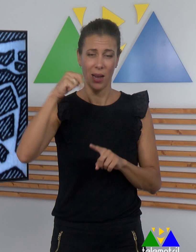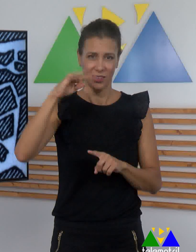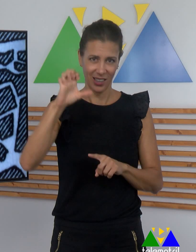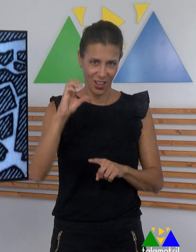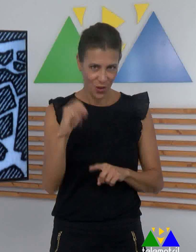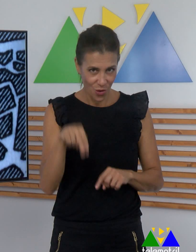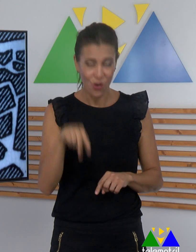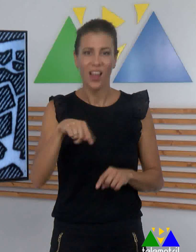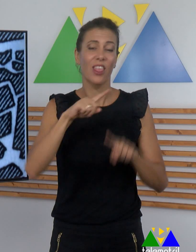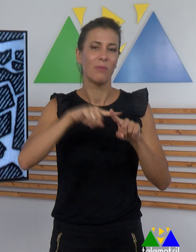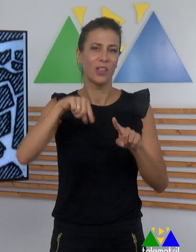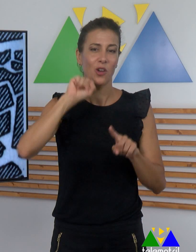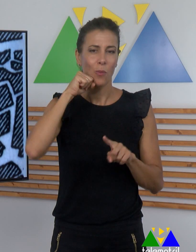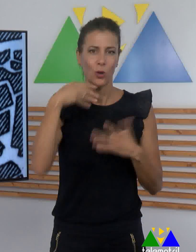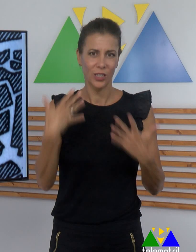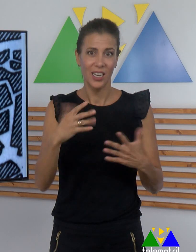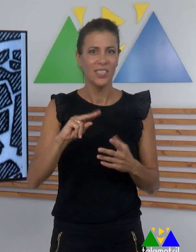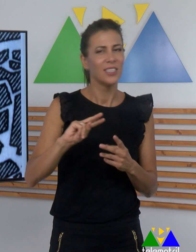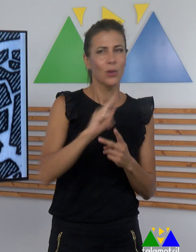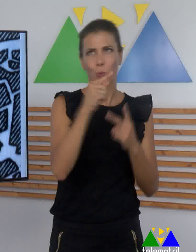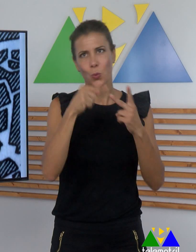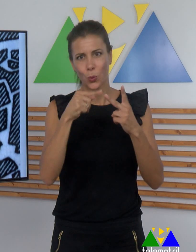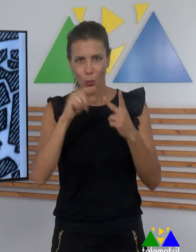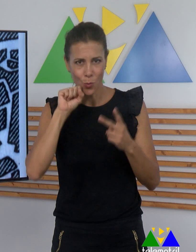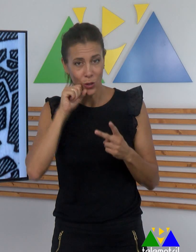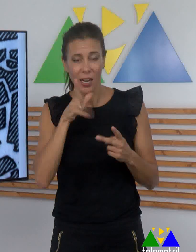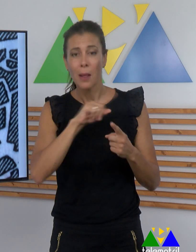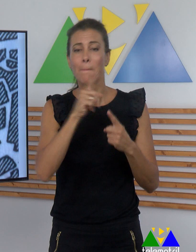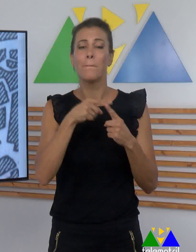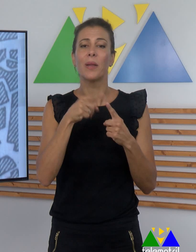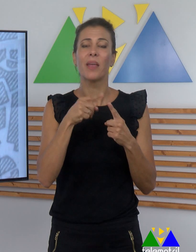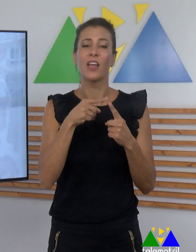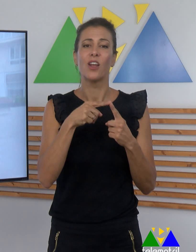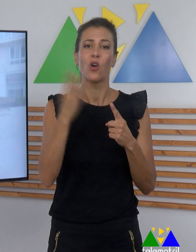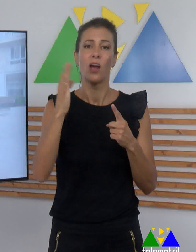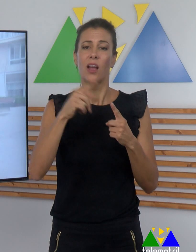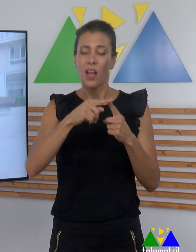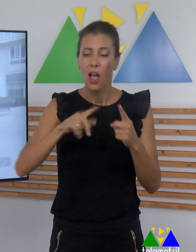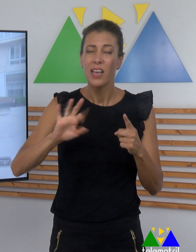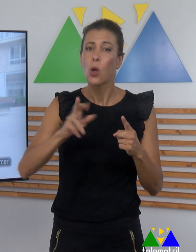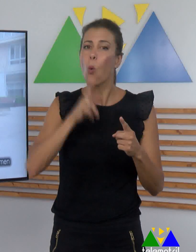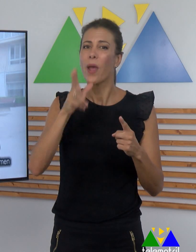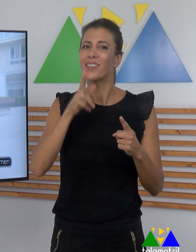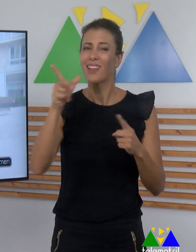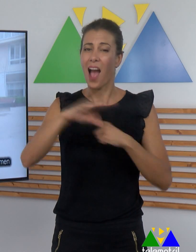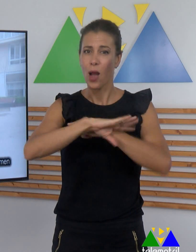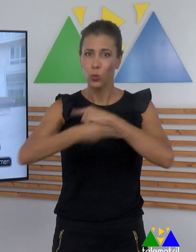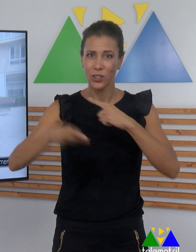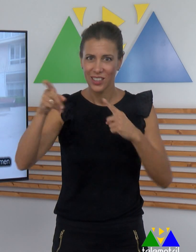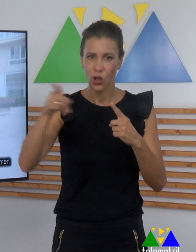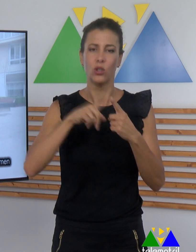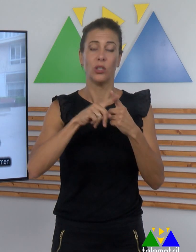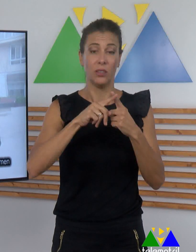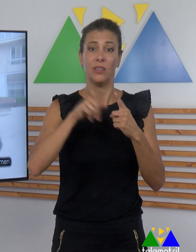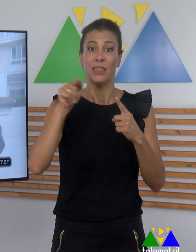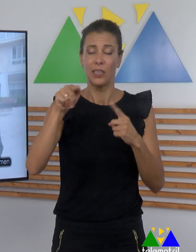El cementerio segundo de Motril, porque el primero estuvo en la Huerta de los Agustinos, en lo que hoy es la Huerta de los Agustinos, donde